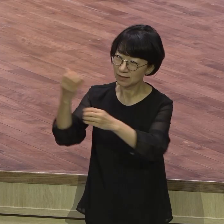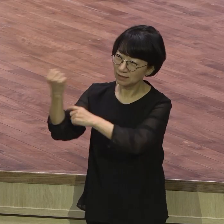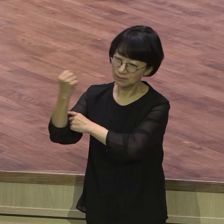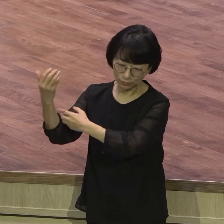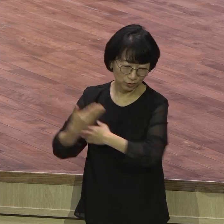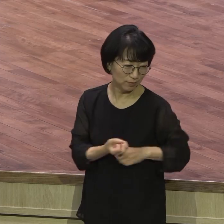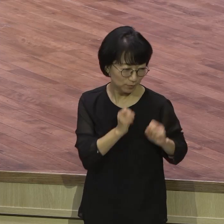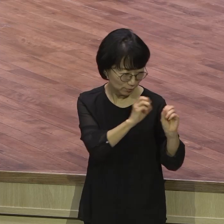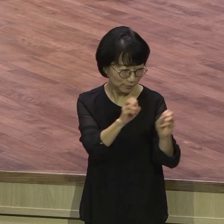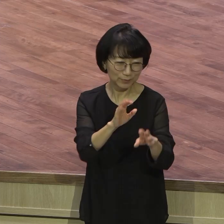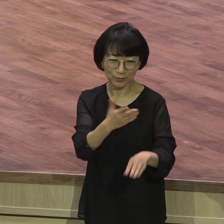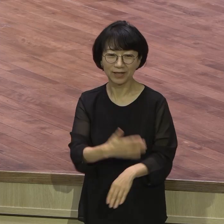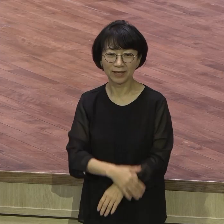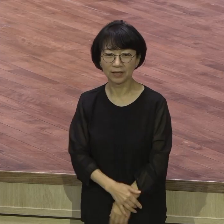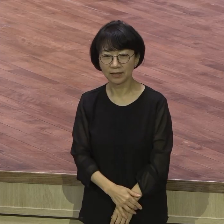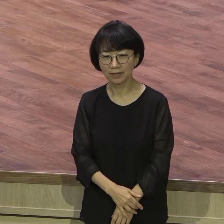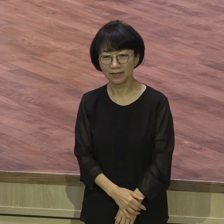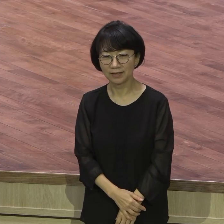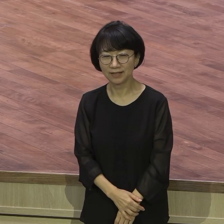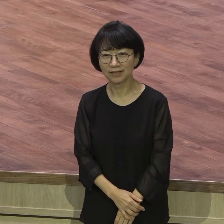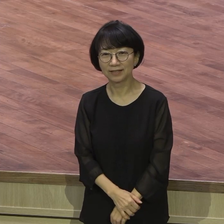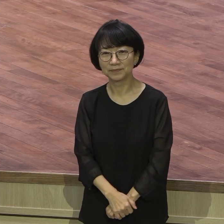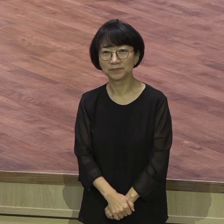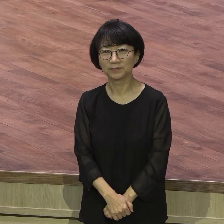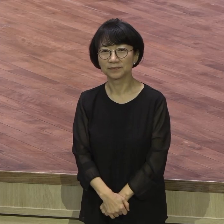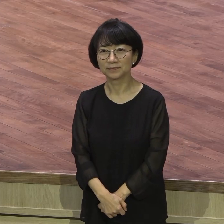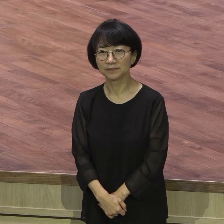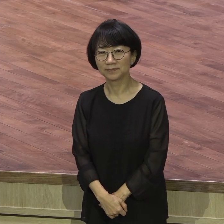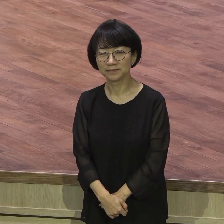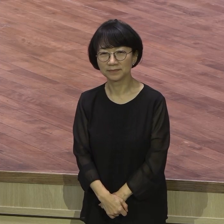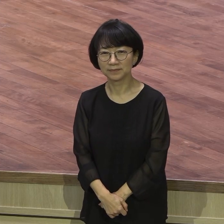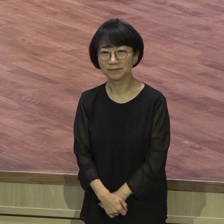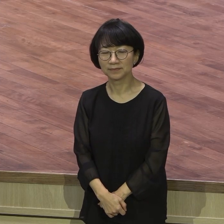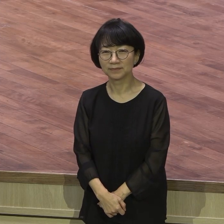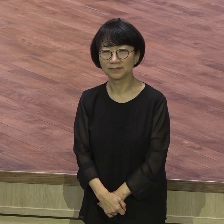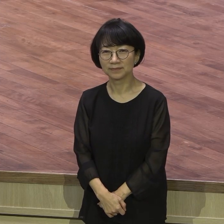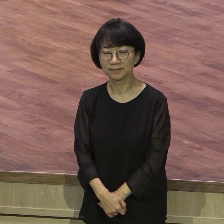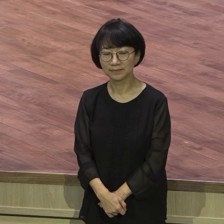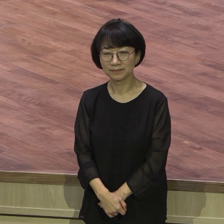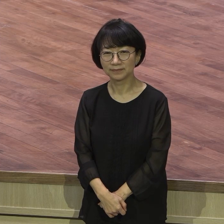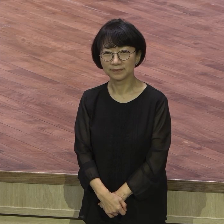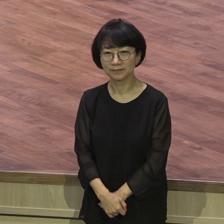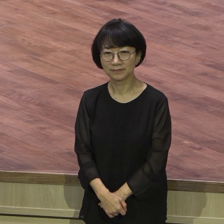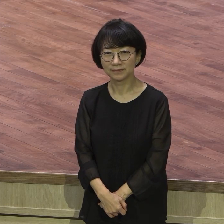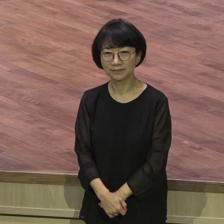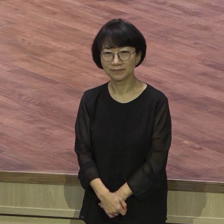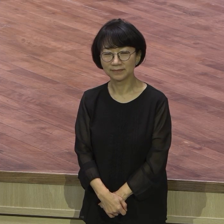공급해 주세요 젖이 나와 신령한 젖을 사모하라 신령한 젖이 막 나와 샤나제